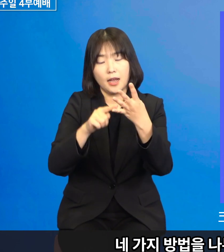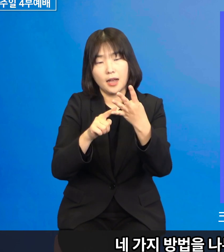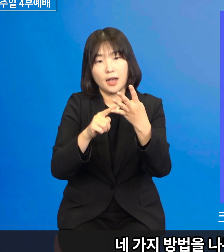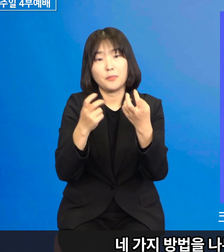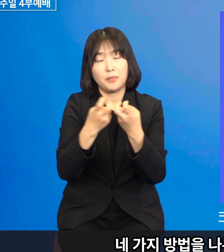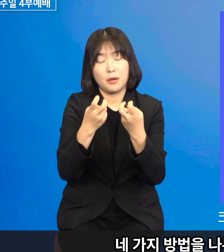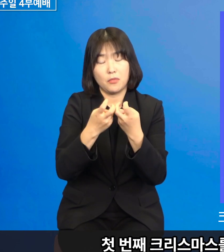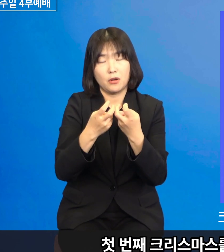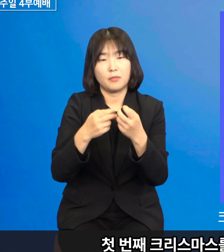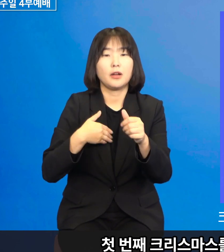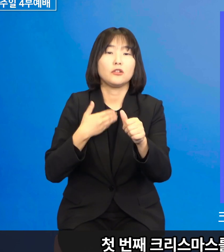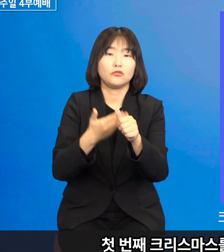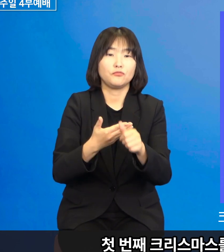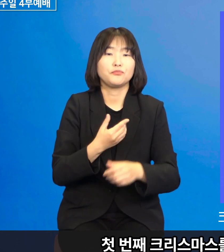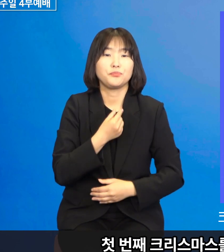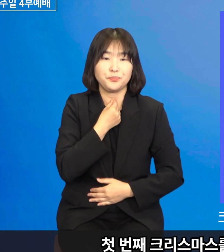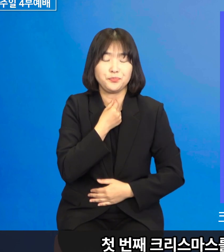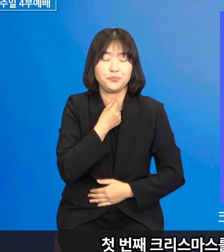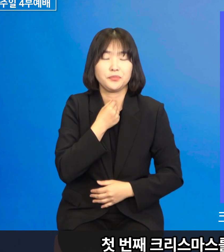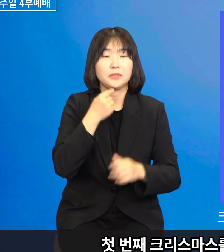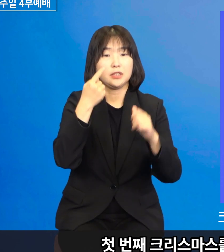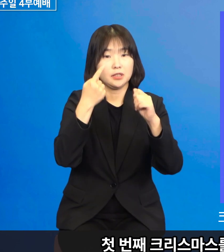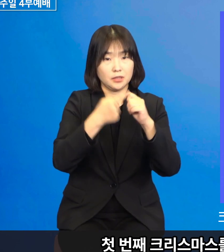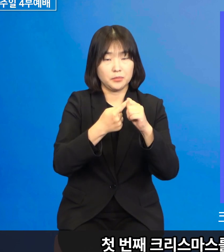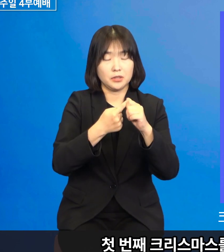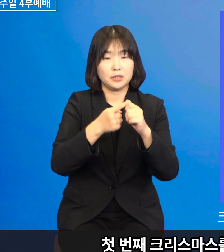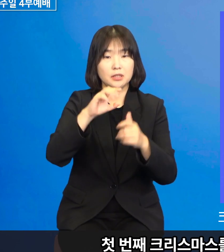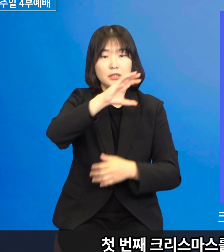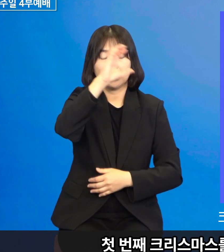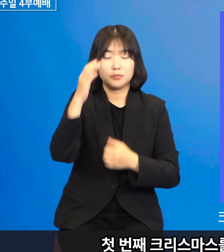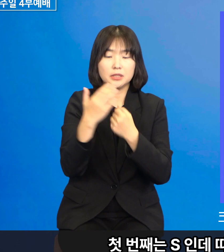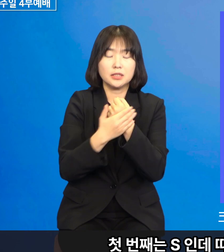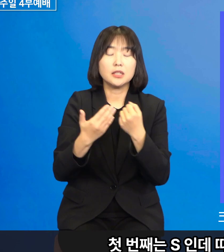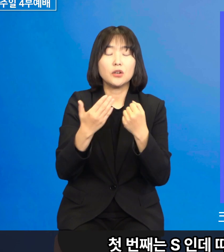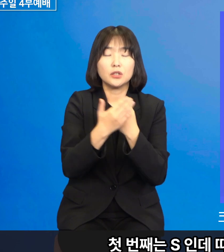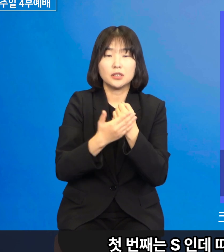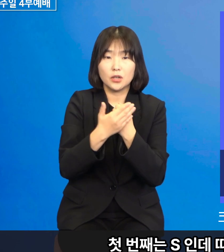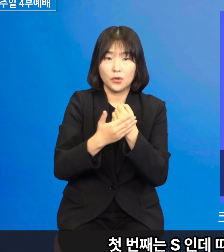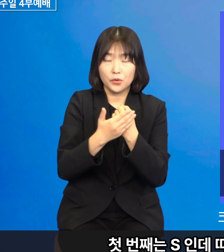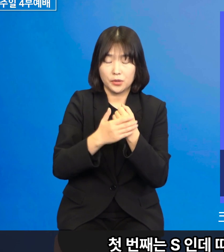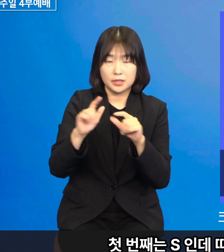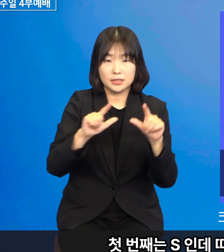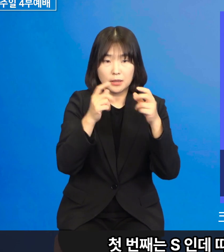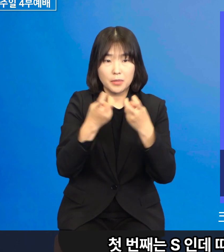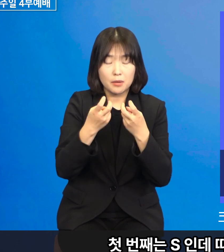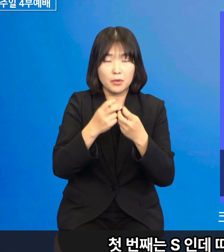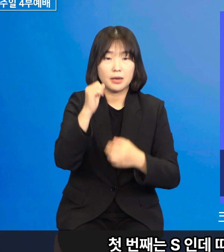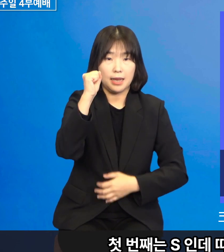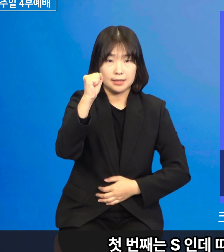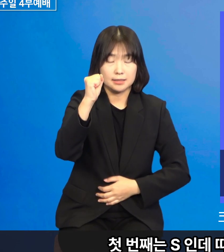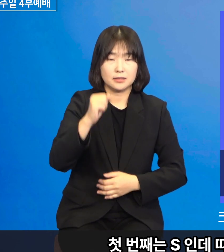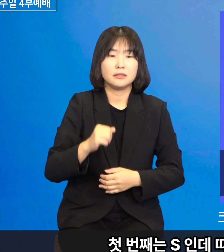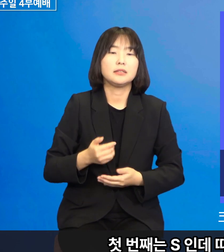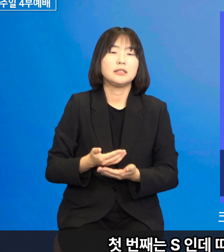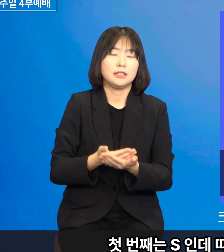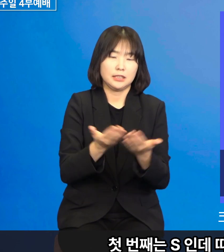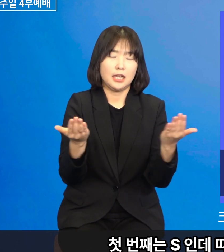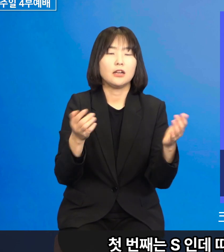나누고 맞추려고 합니다. 첫 번째, 크리스마스를 은혜롭게 보내는 방법, 첫 번째는 S인데 따라하겠습니다.